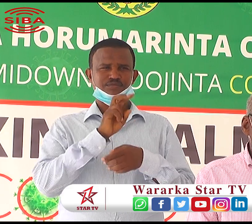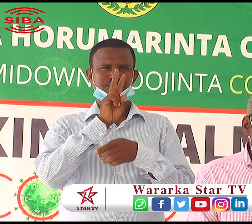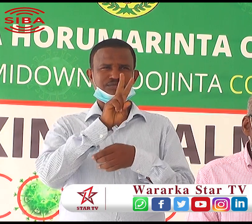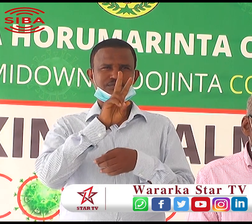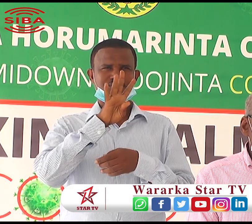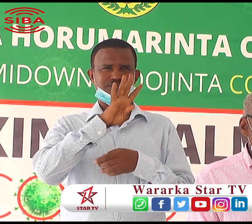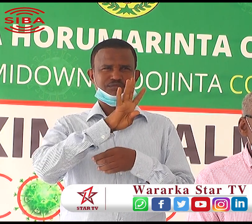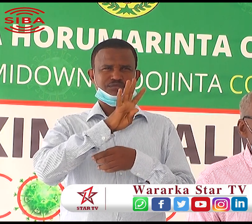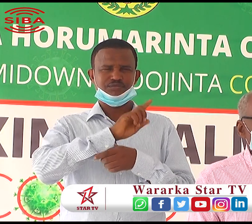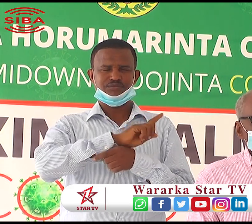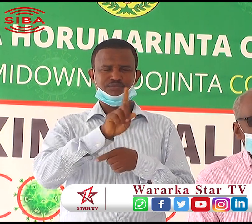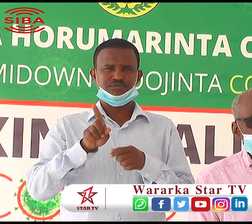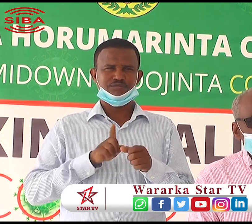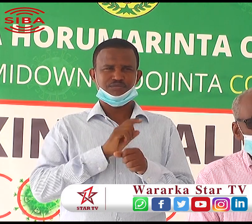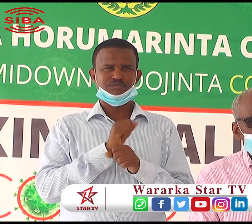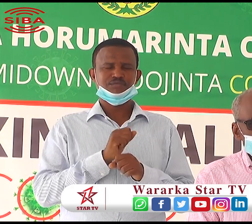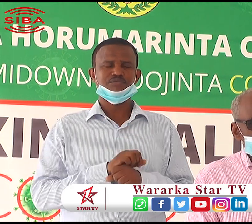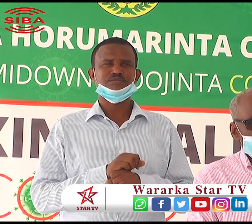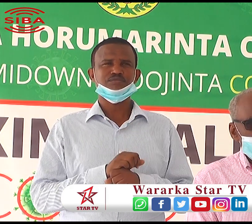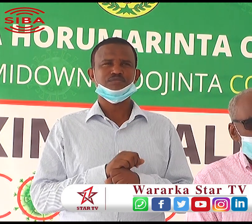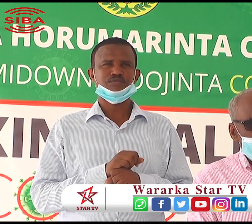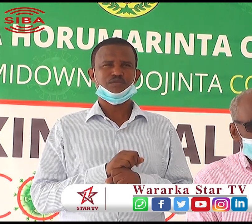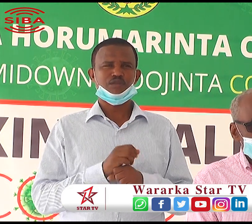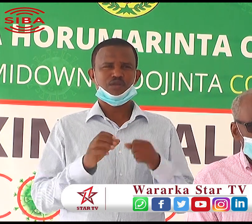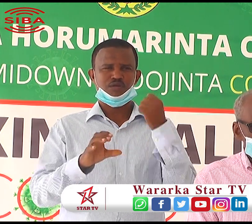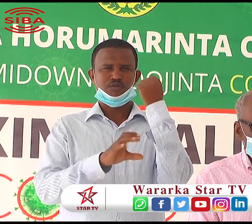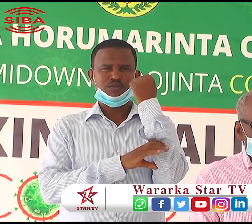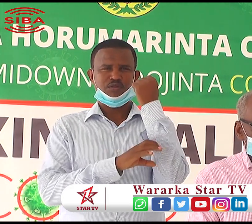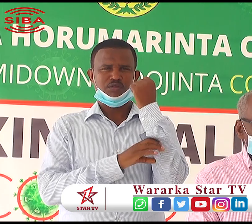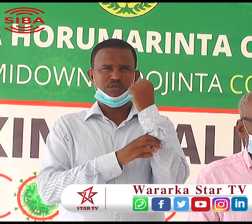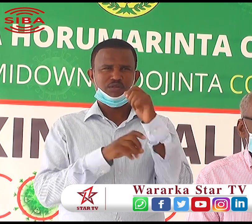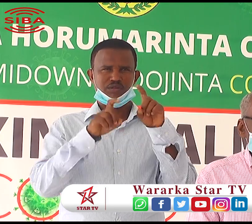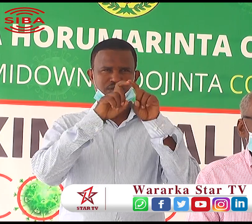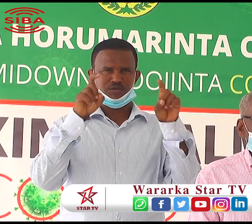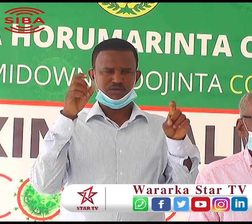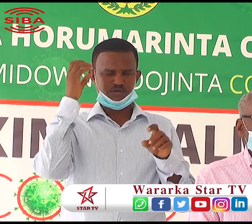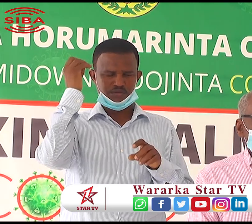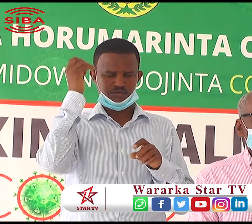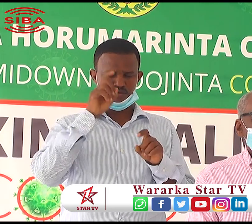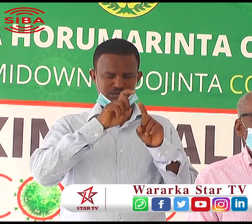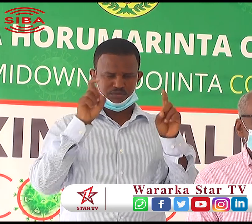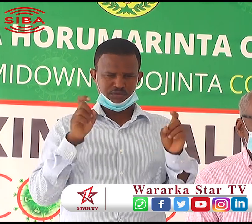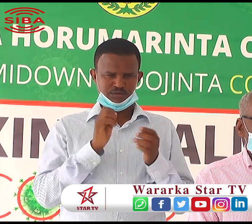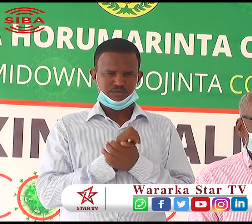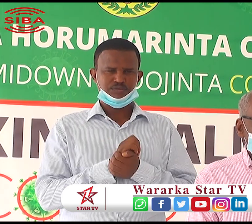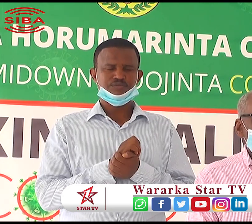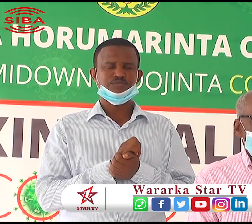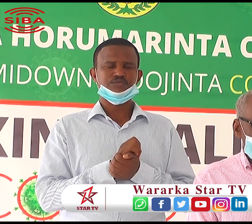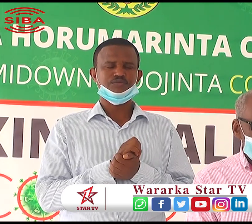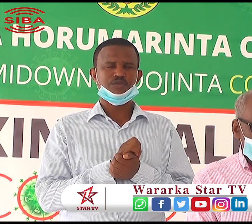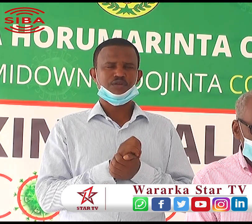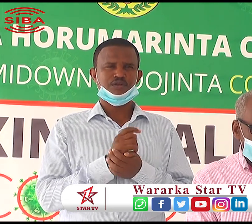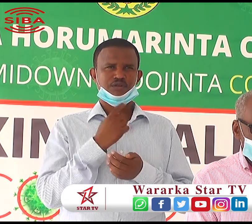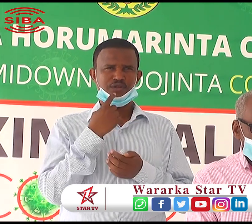wasaaradda horumarinta caafimaadka jamhuuriyadda Soomaaliland ayaa sheegtay baaris 24 saacadood oo dambeysay sameysay ay ku baadhay 108 qof